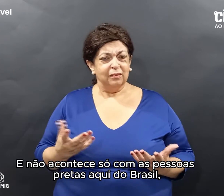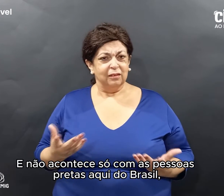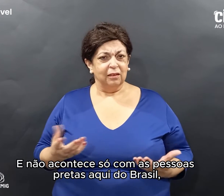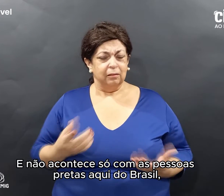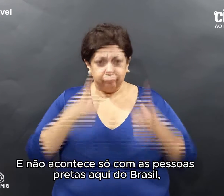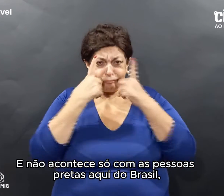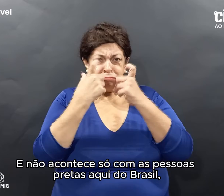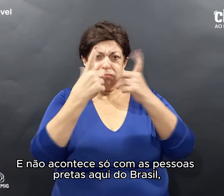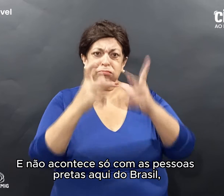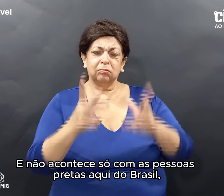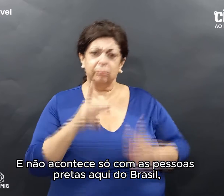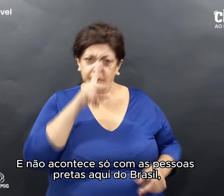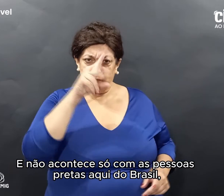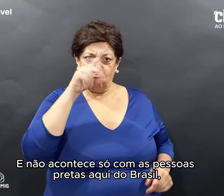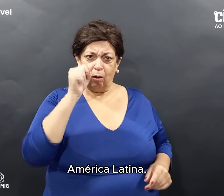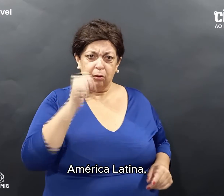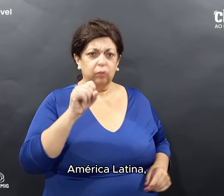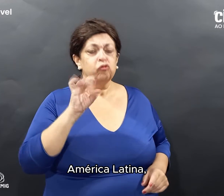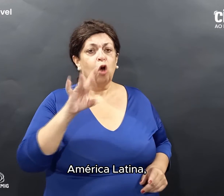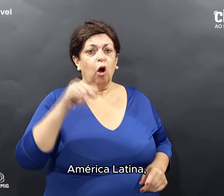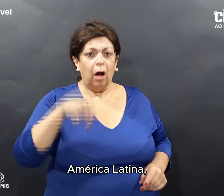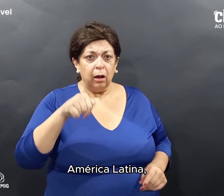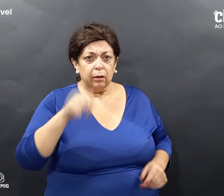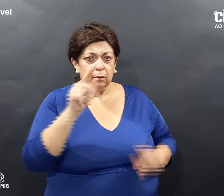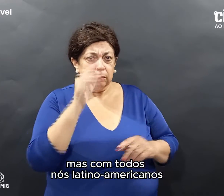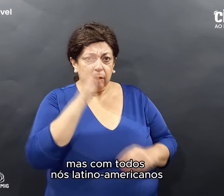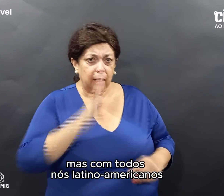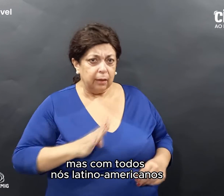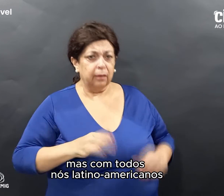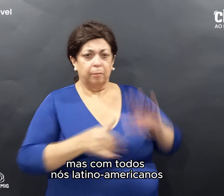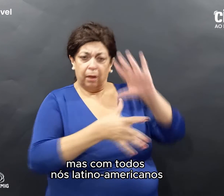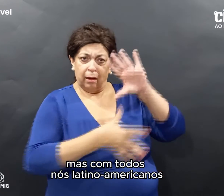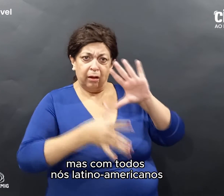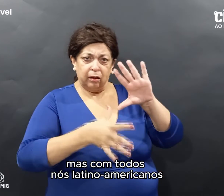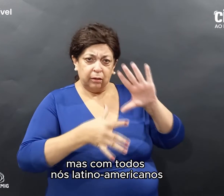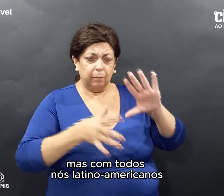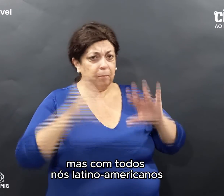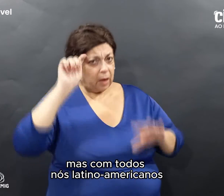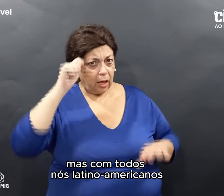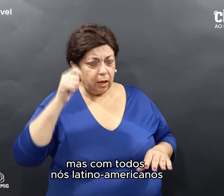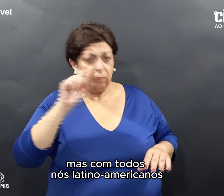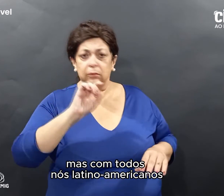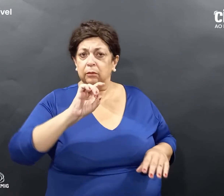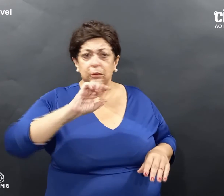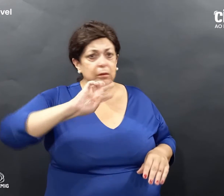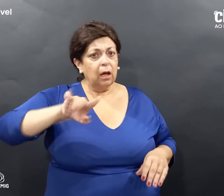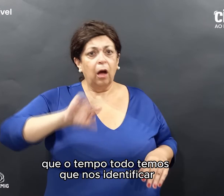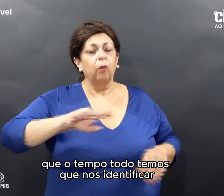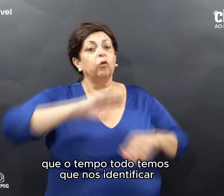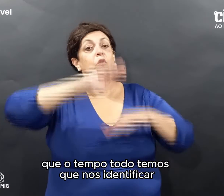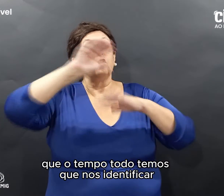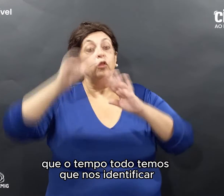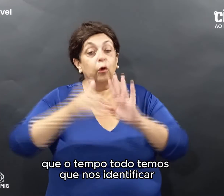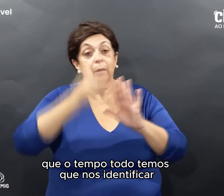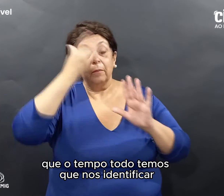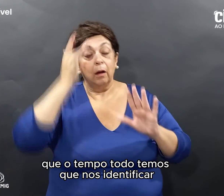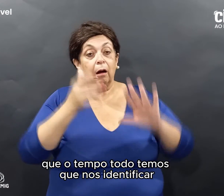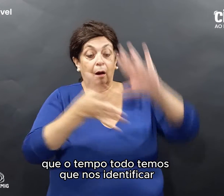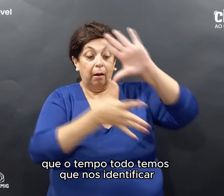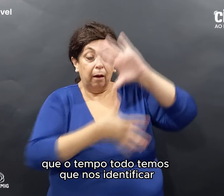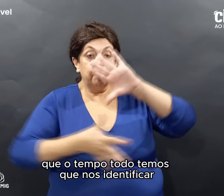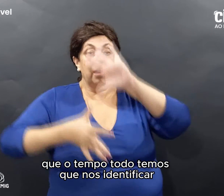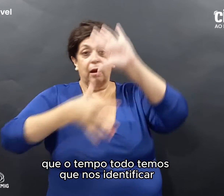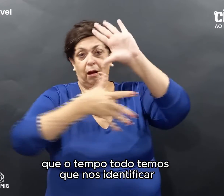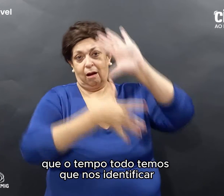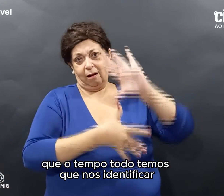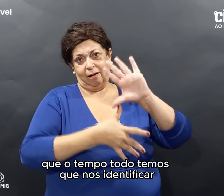Aqui do Brasil, América Latina, mas com todos nós latino-americanos, que o